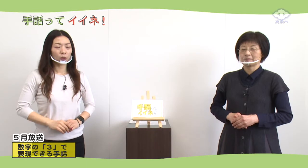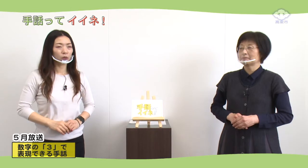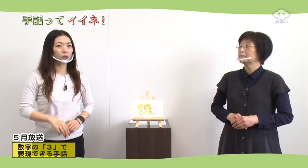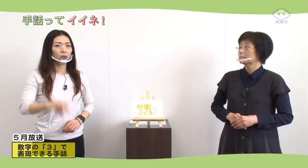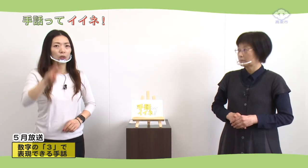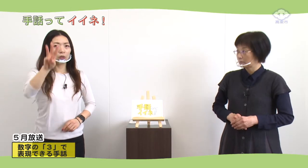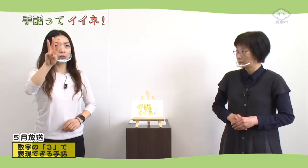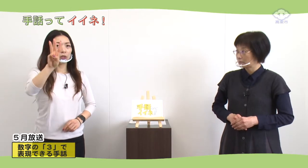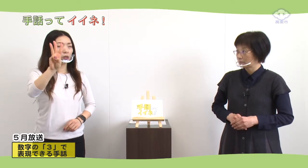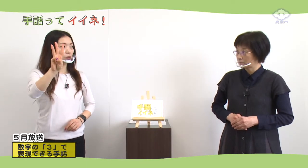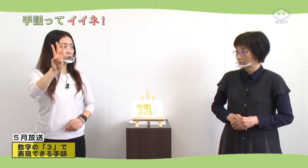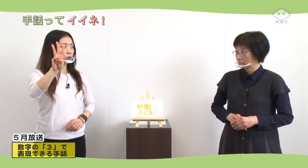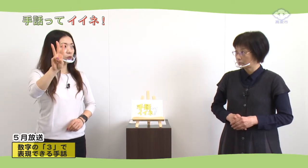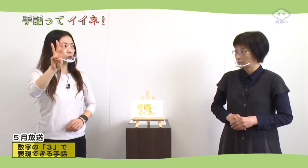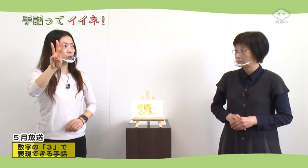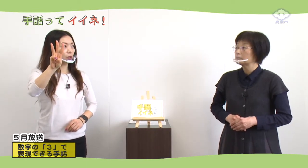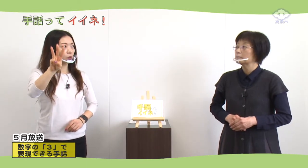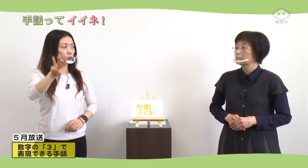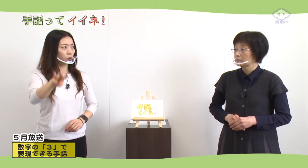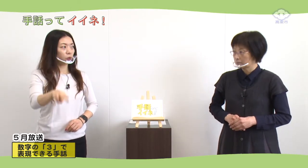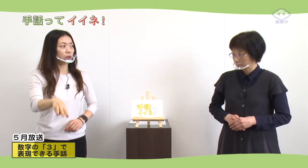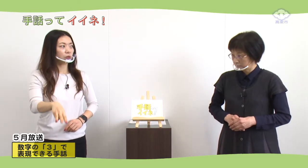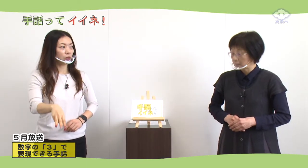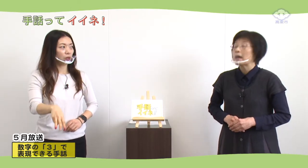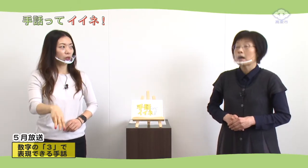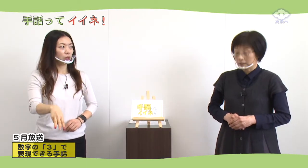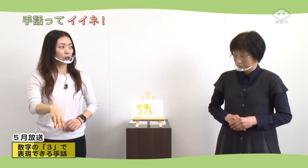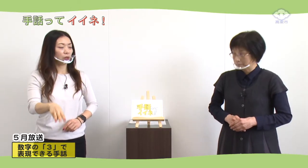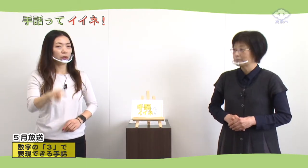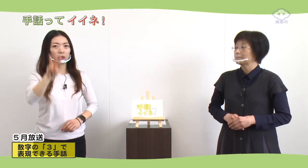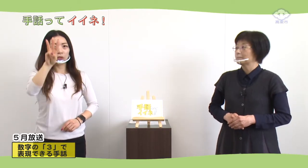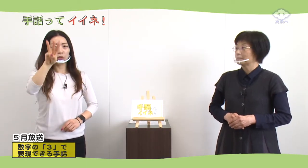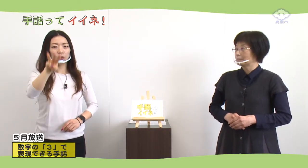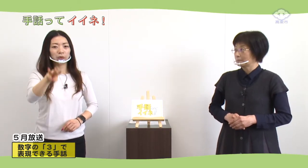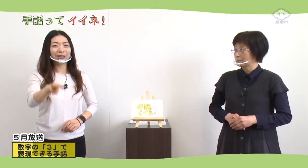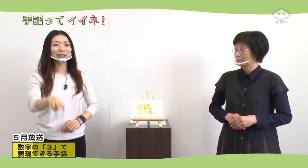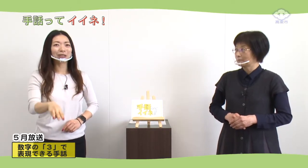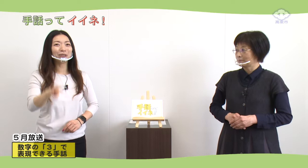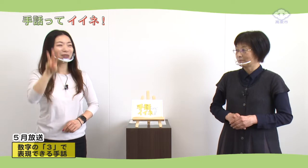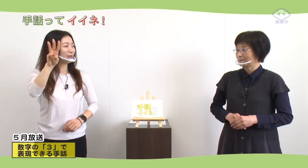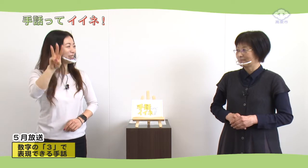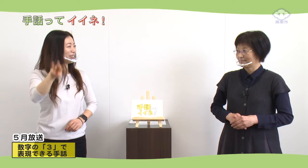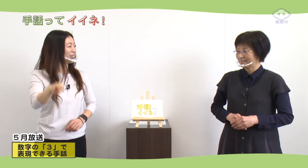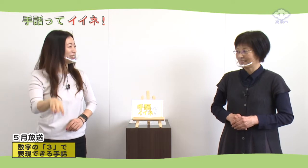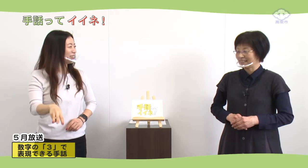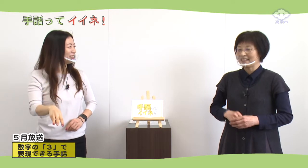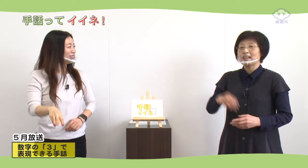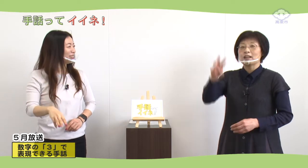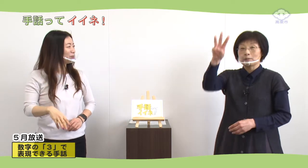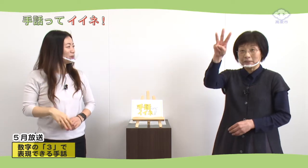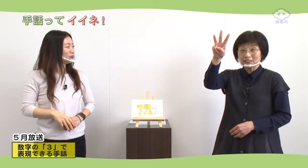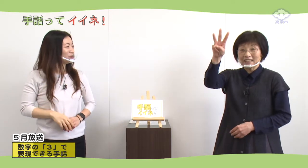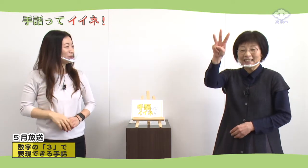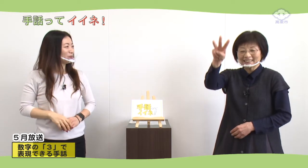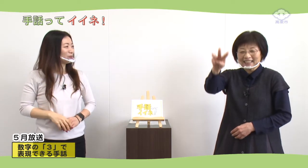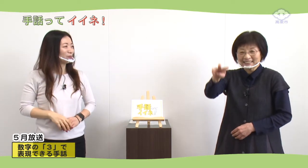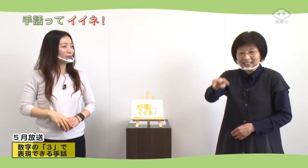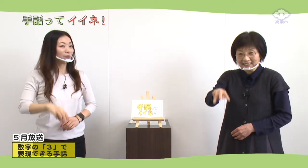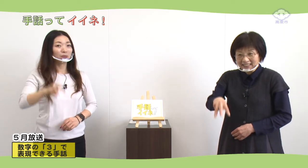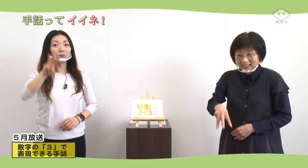はい、3を作ってこうですね。はい、何かヒントありませんか。 水がサラサラサラ